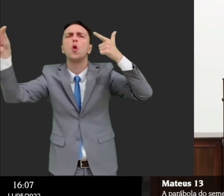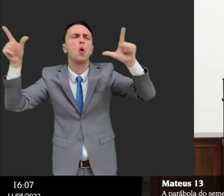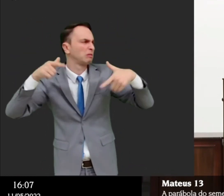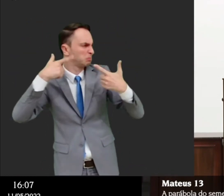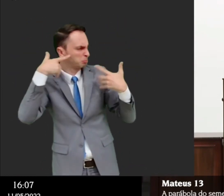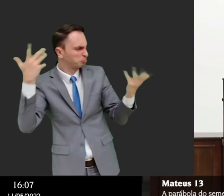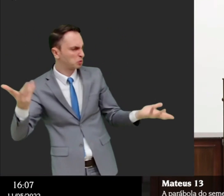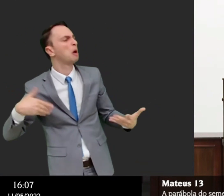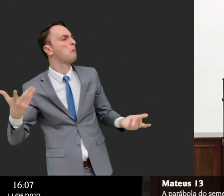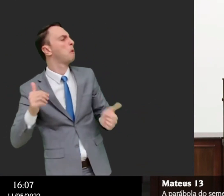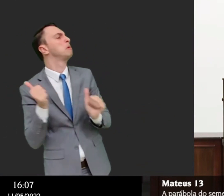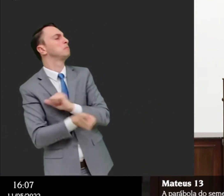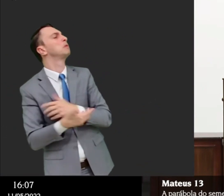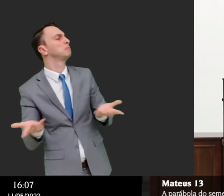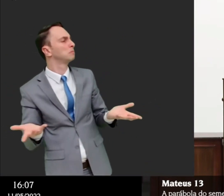aí.